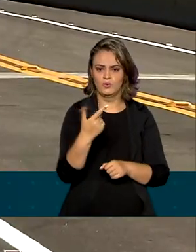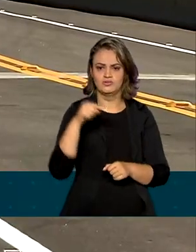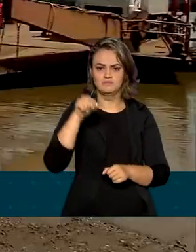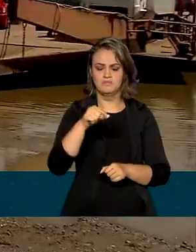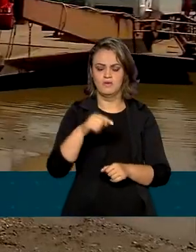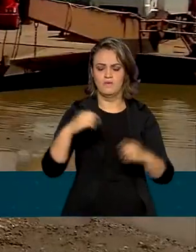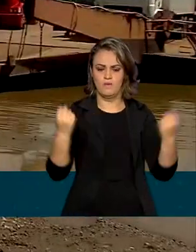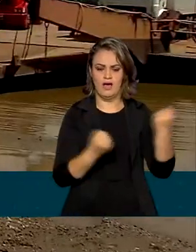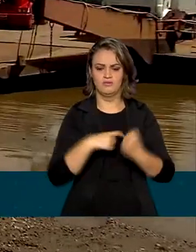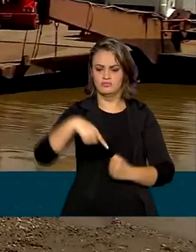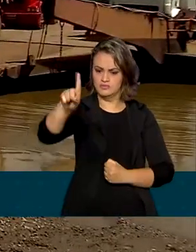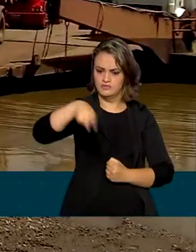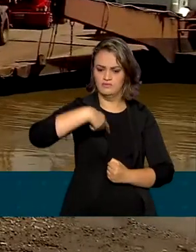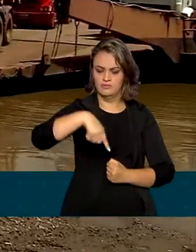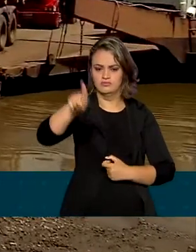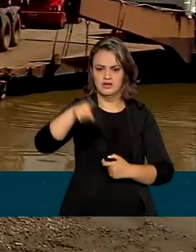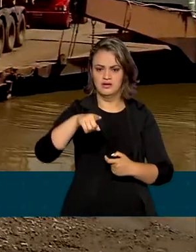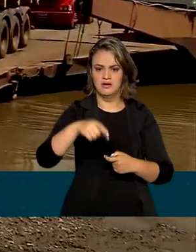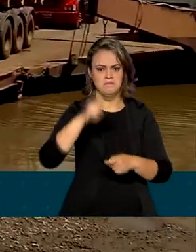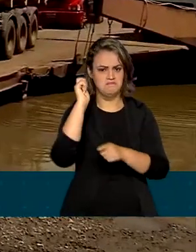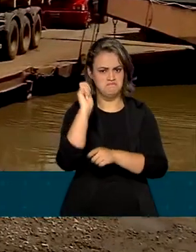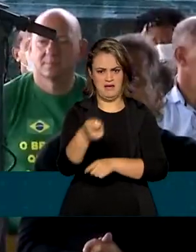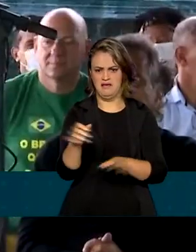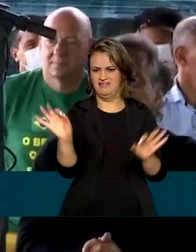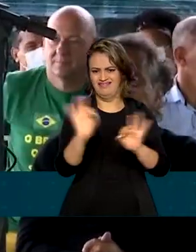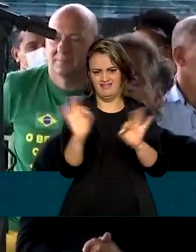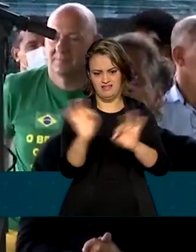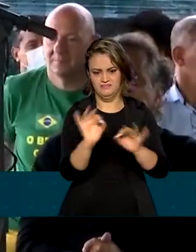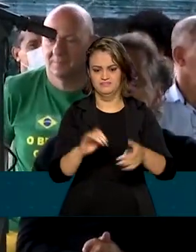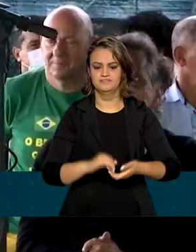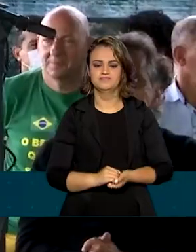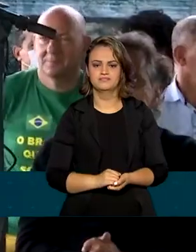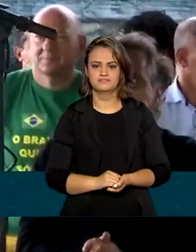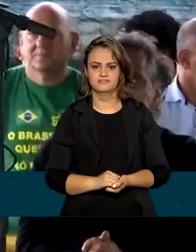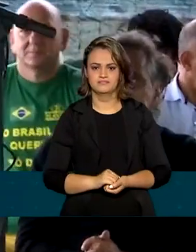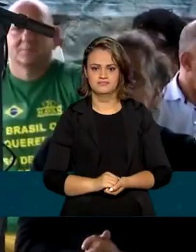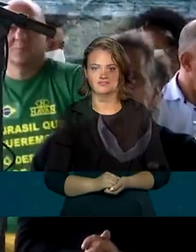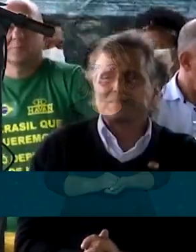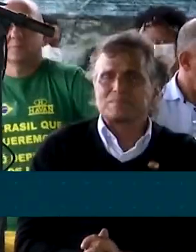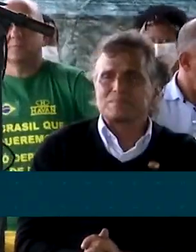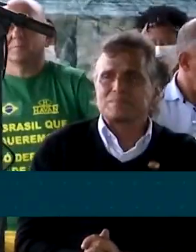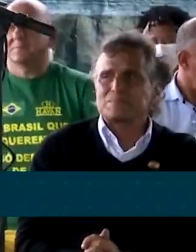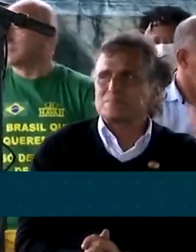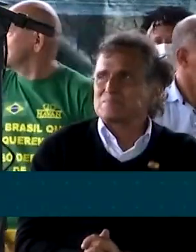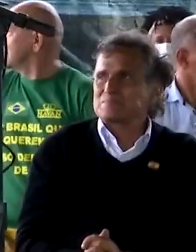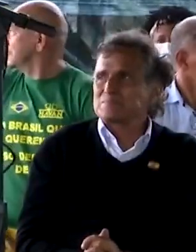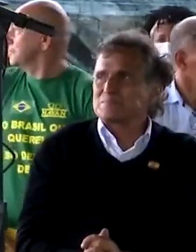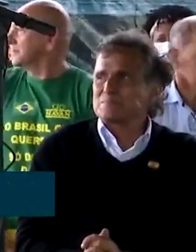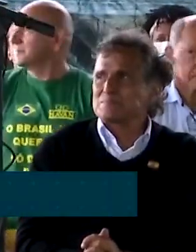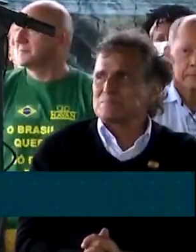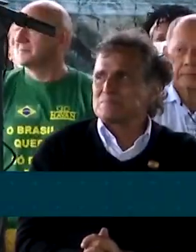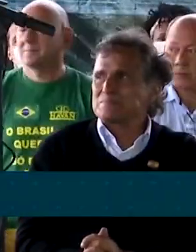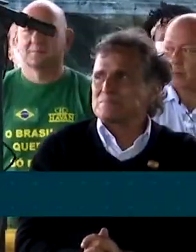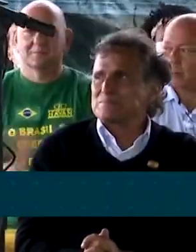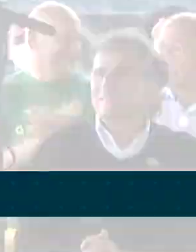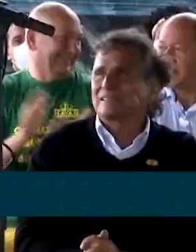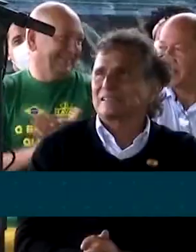por dia, sem necessidade de pagar pedágio. O que vai ser esquecido a partir de agora é aquilo lá.